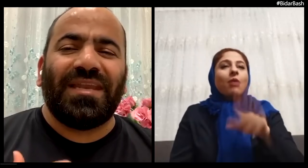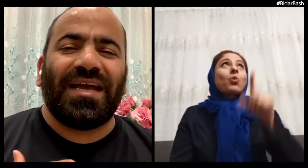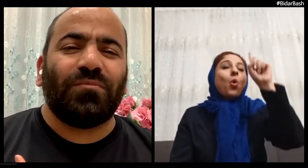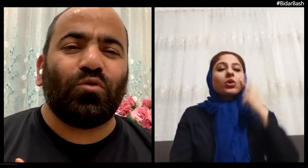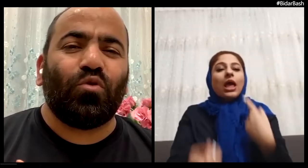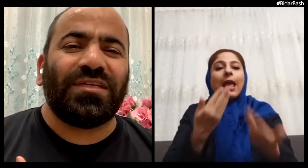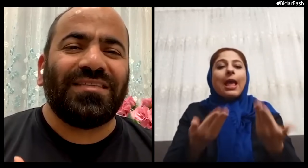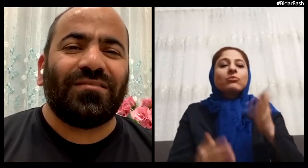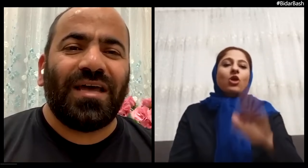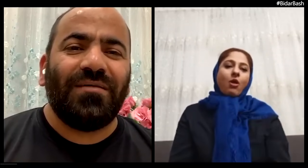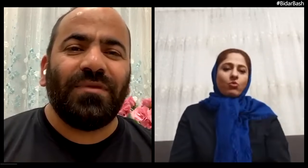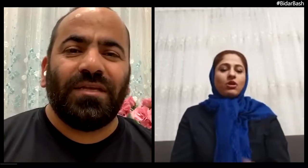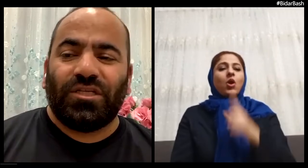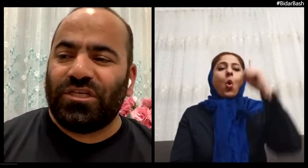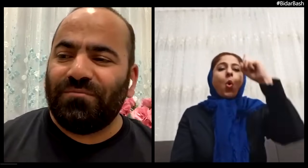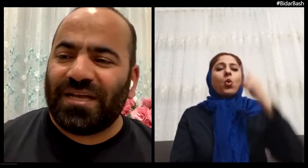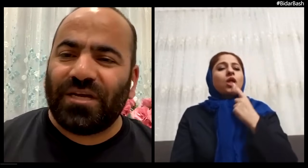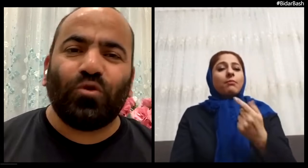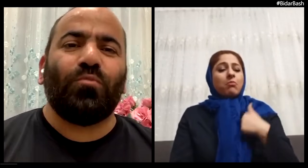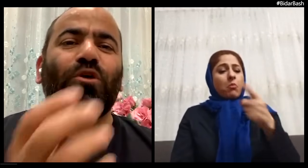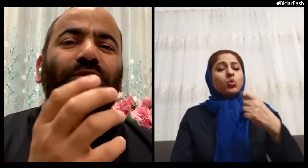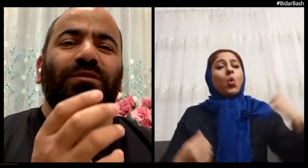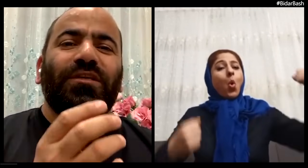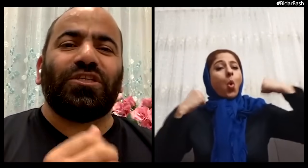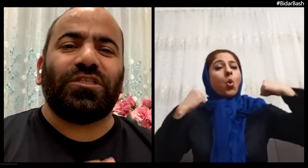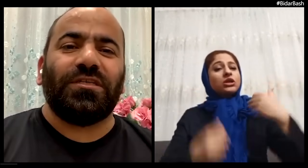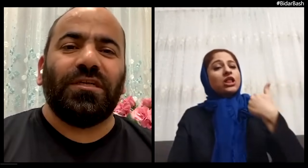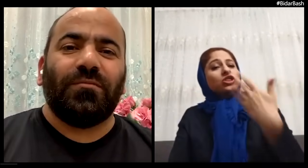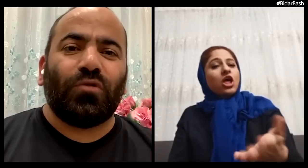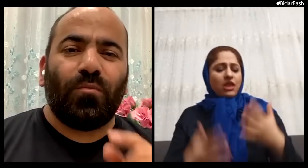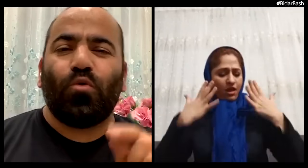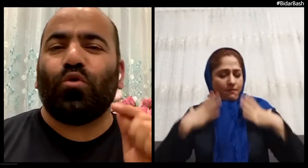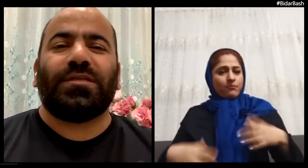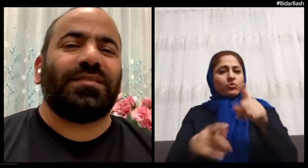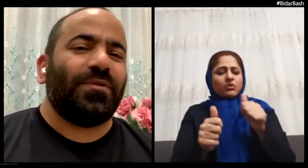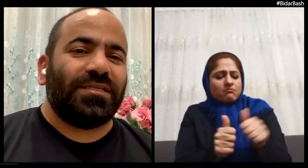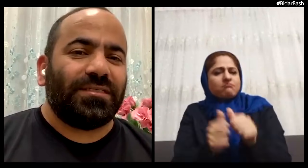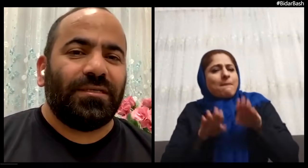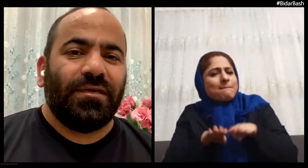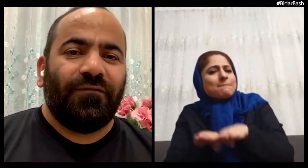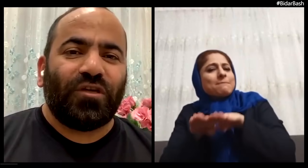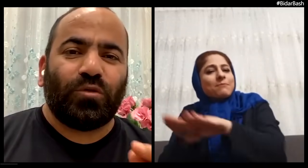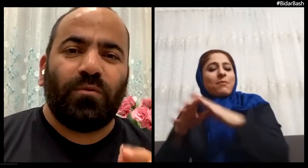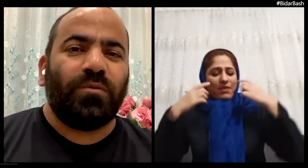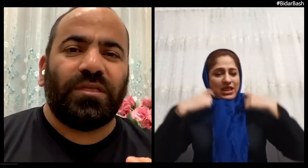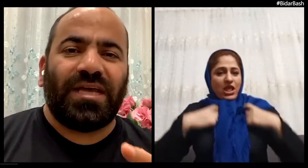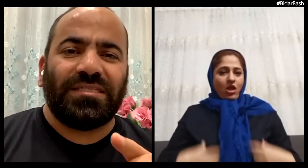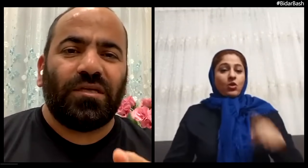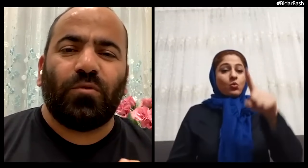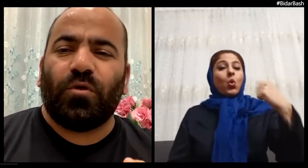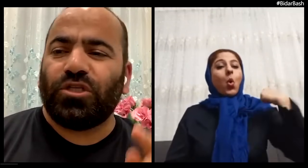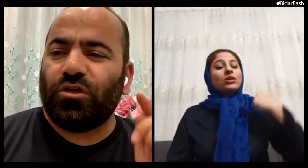میگه من انقدر به تو قدرت دادم که این مرکب رو دنبال خودت بکشی، میخوام به اون قدرت برسی. و شما